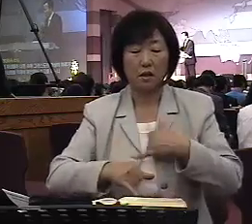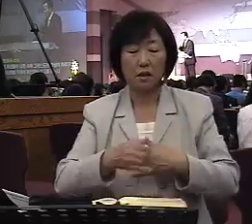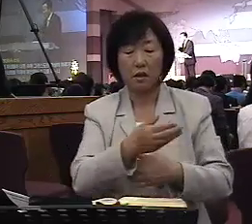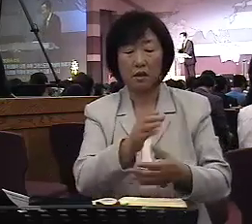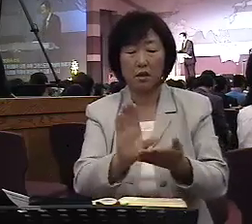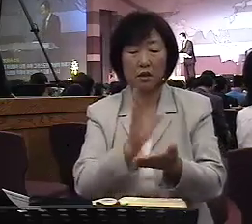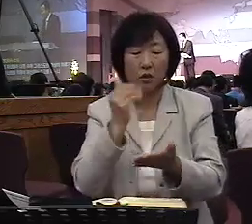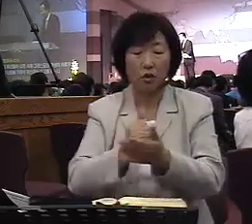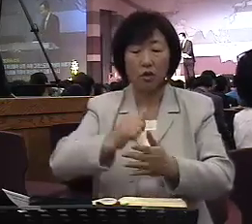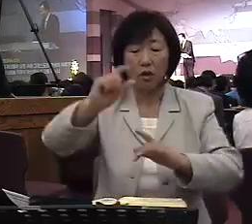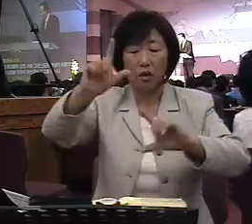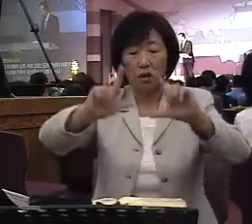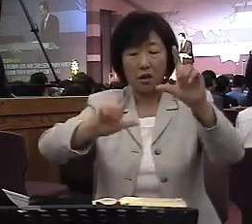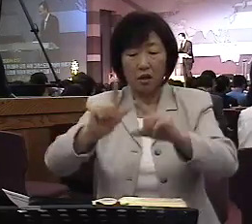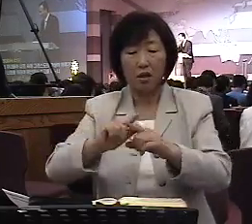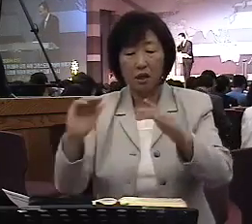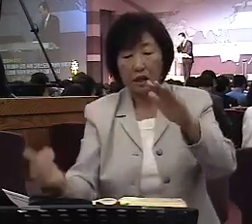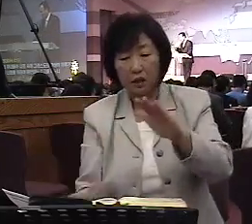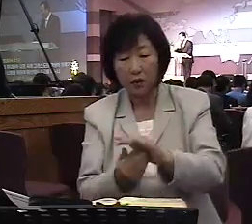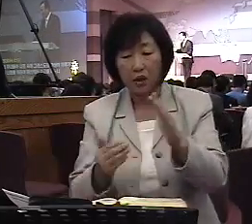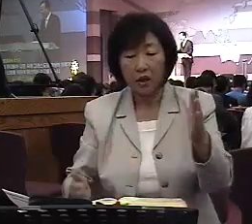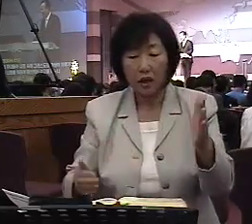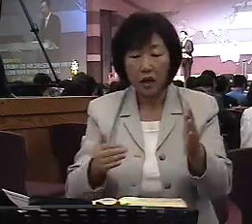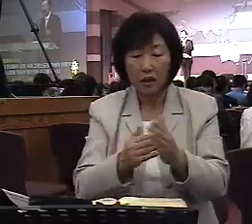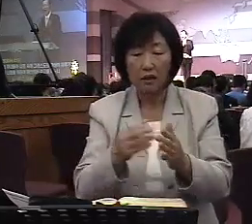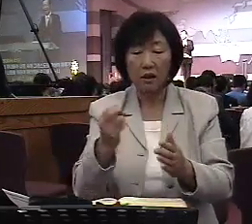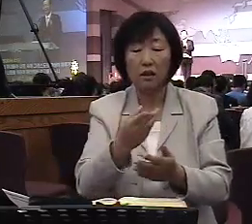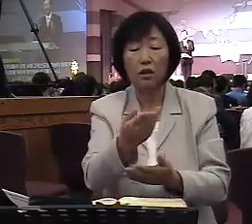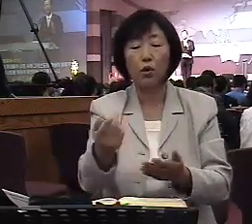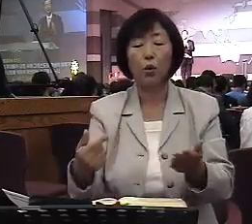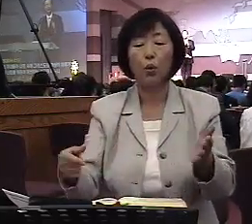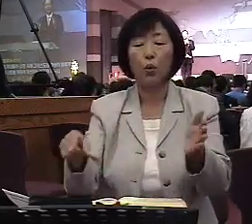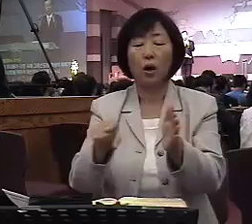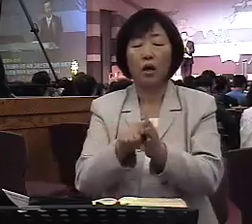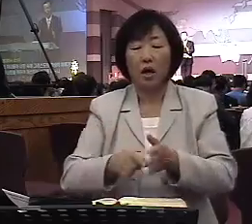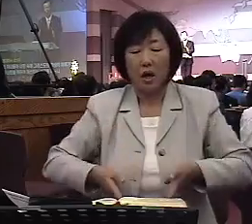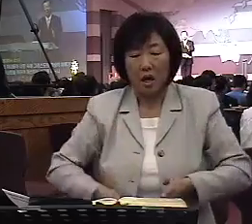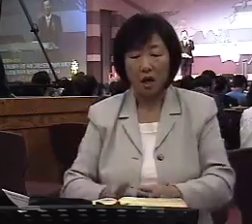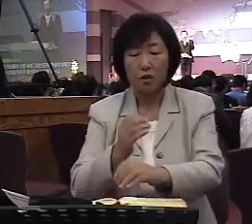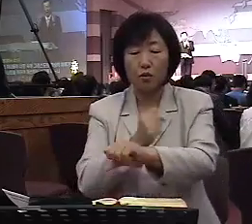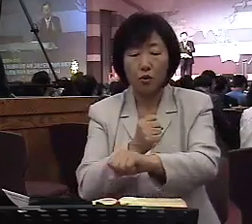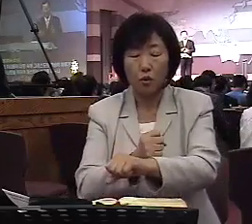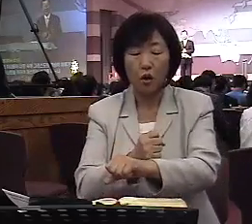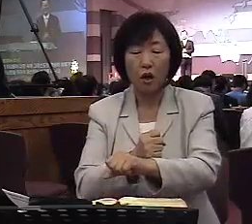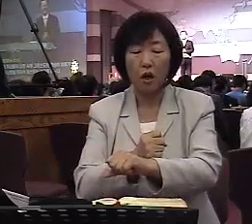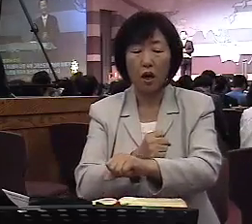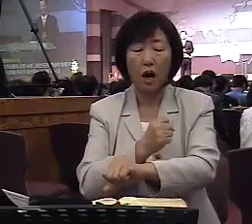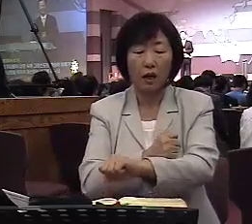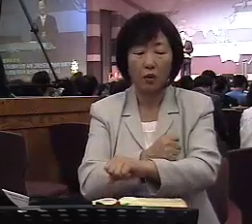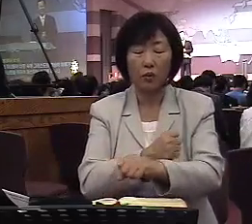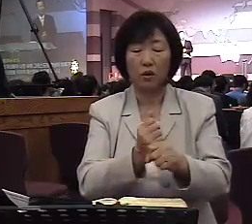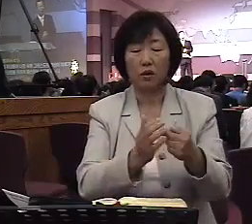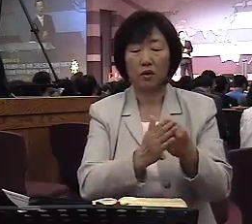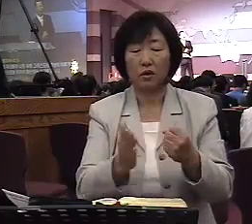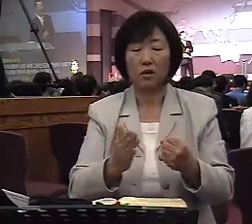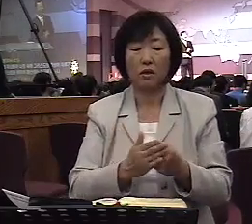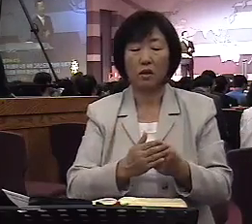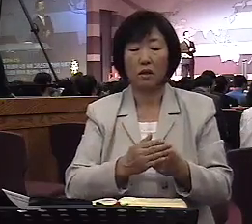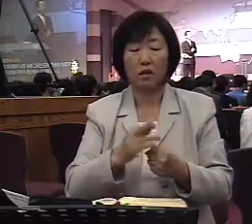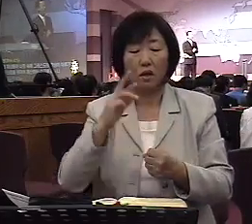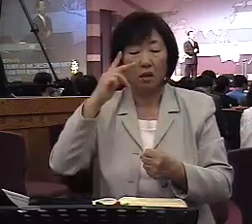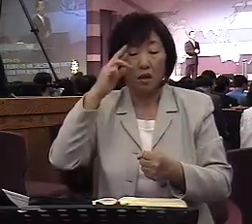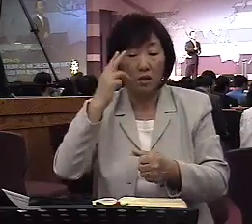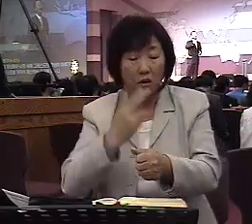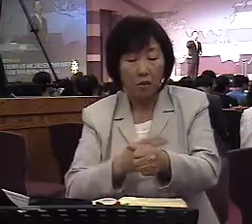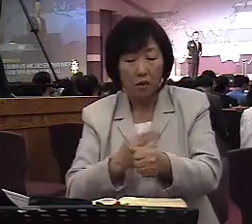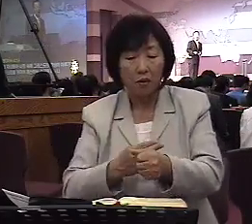속에 그리스도의 형상이 이루기까지 다시 너희를 위하여 해산하는 수고를 하노니. 사도 바울이